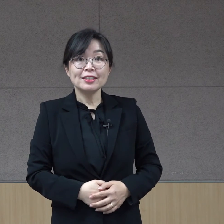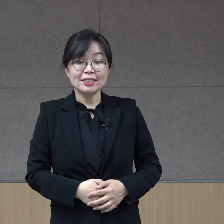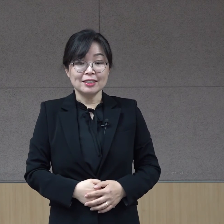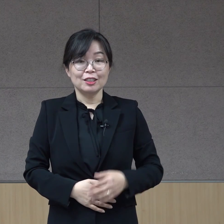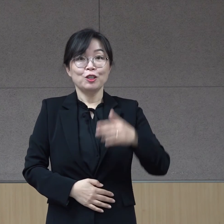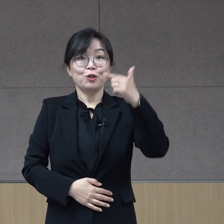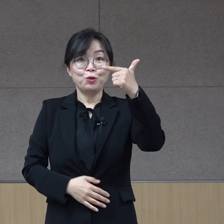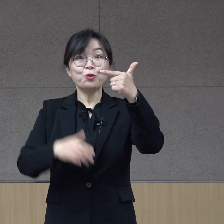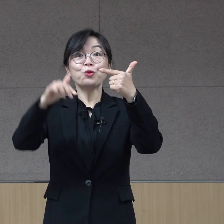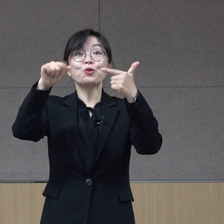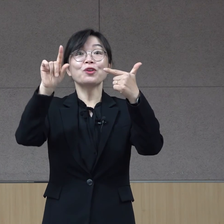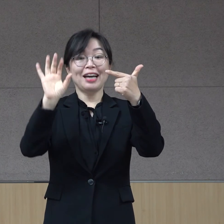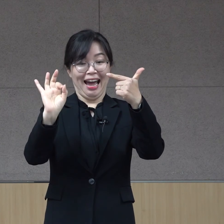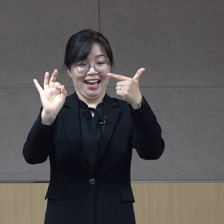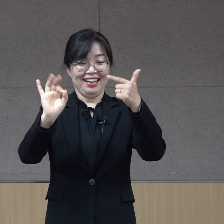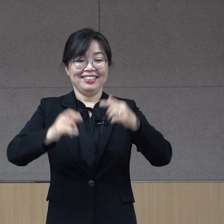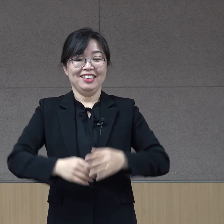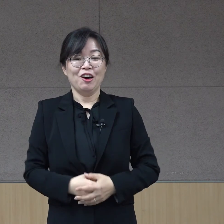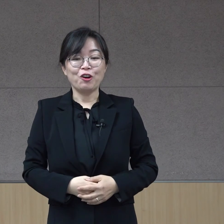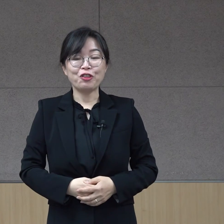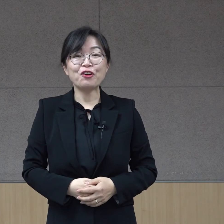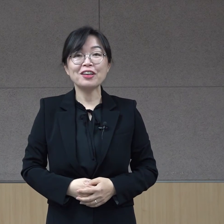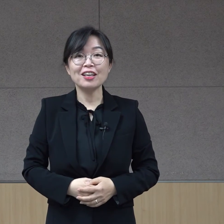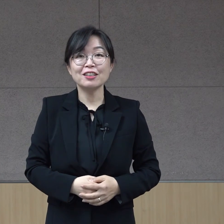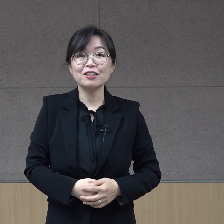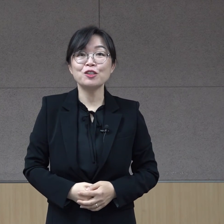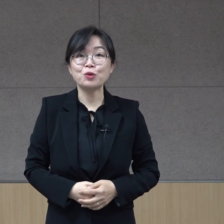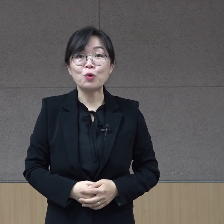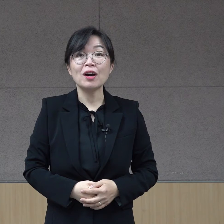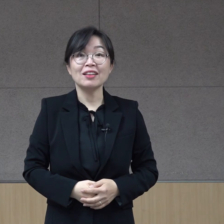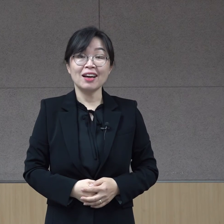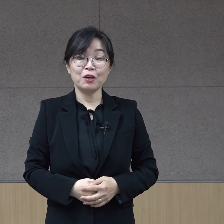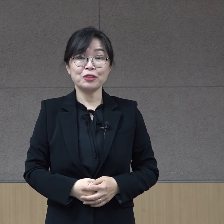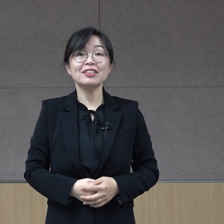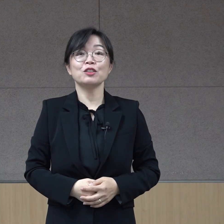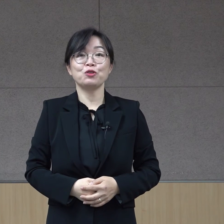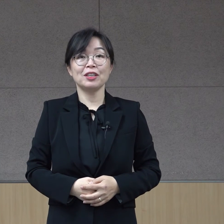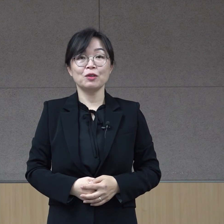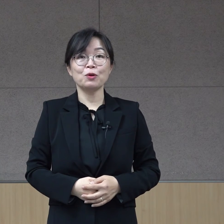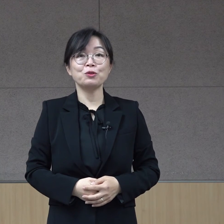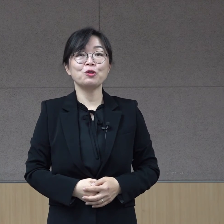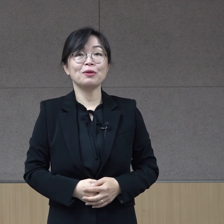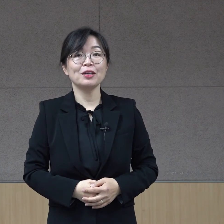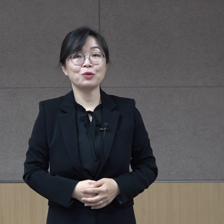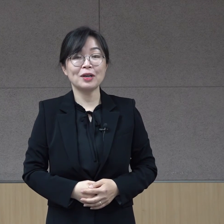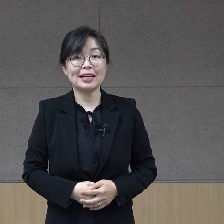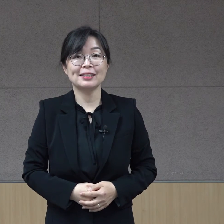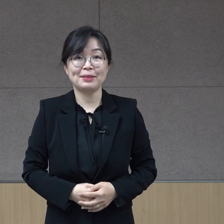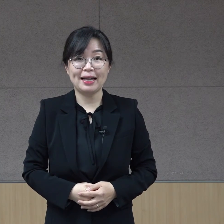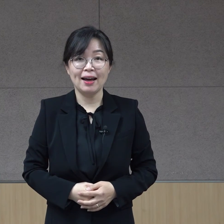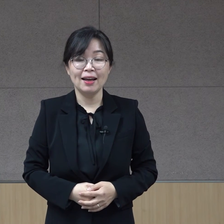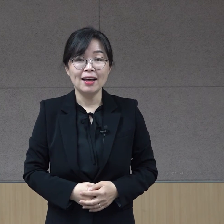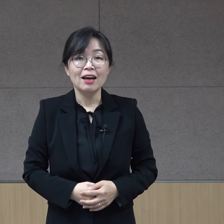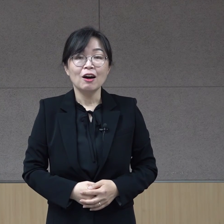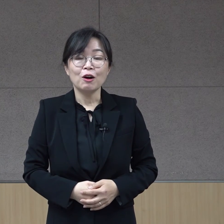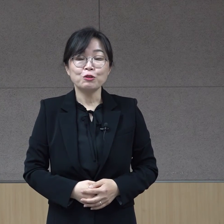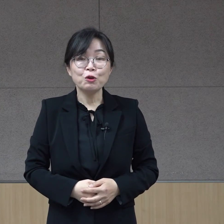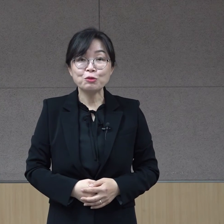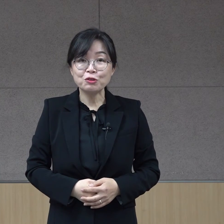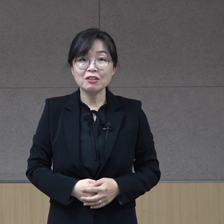오늘은 6강 어떤 계절을 좋아하나요를 주제로 수업을 하도록 하겠습니다. 수업